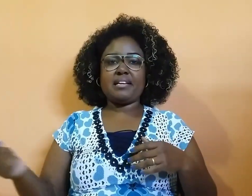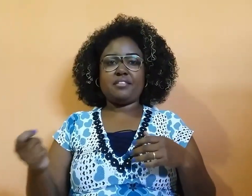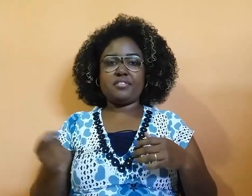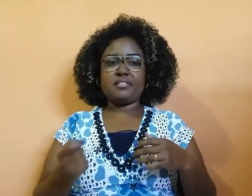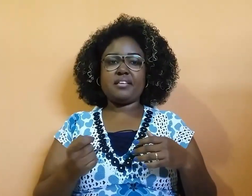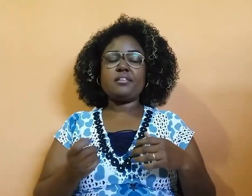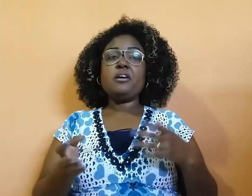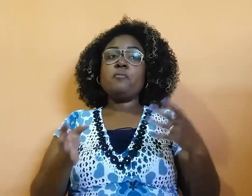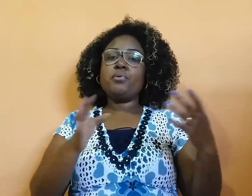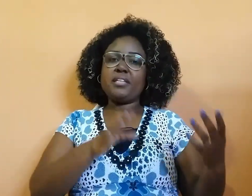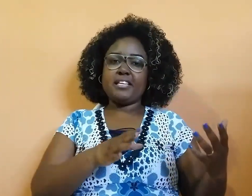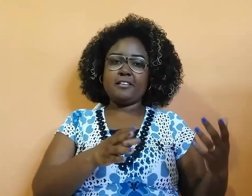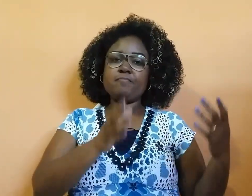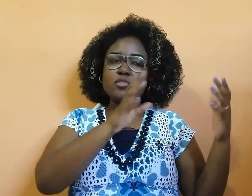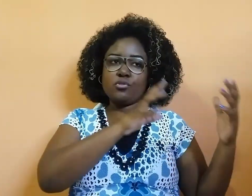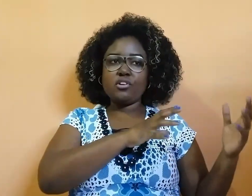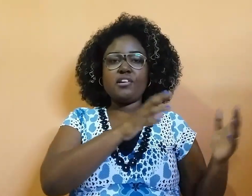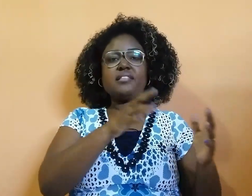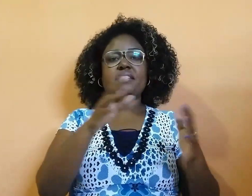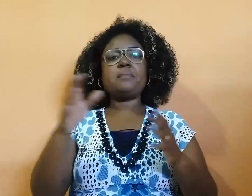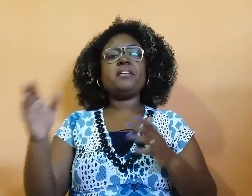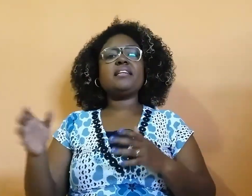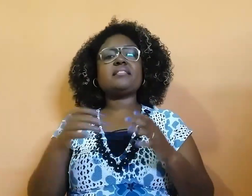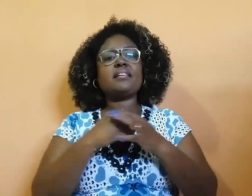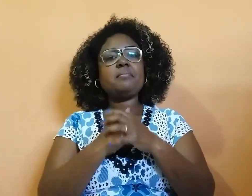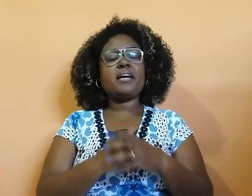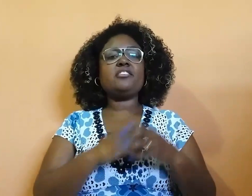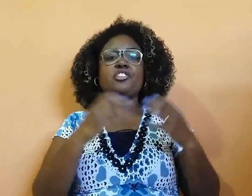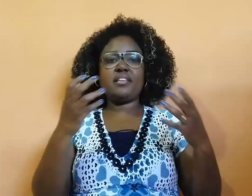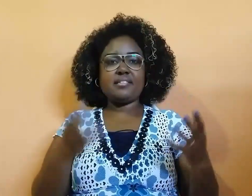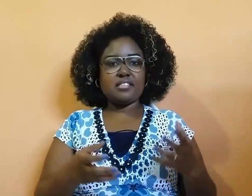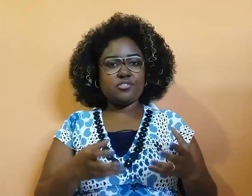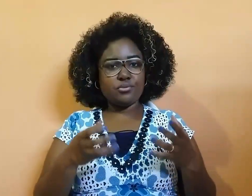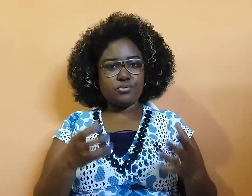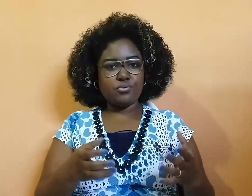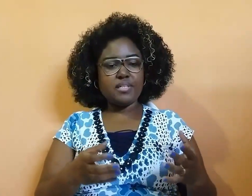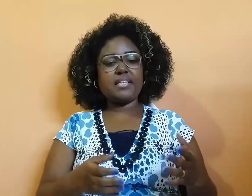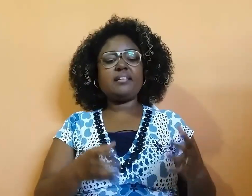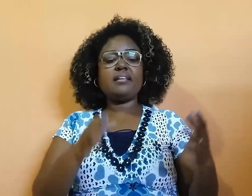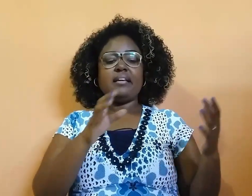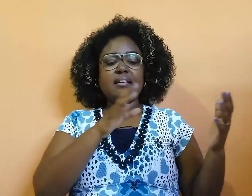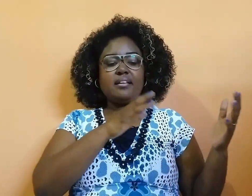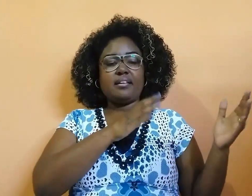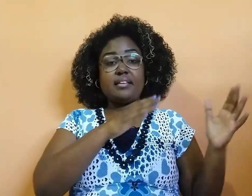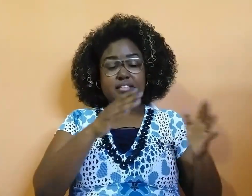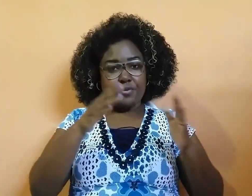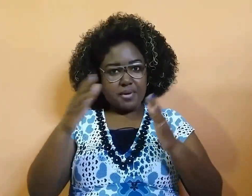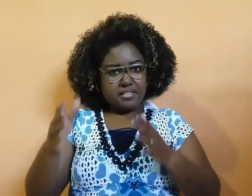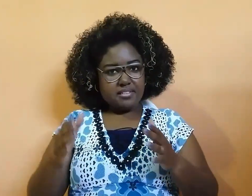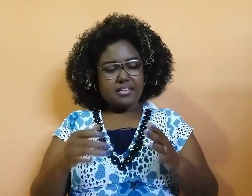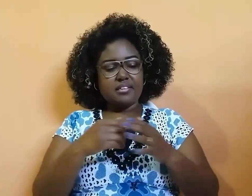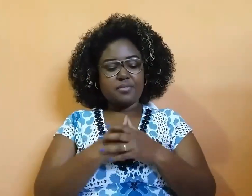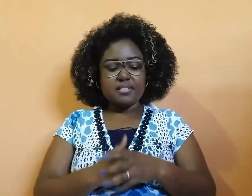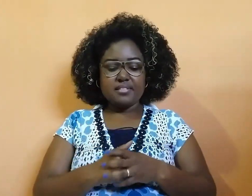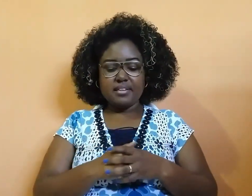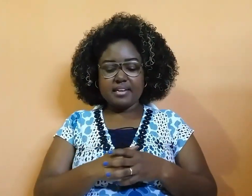palavras né porém coloca sempre nessa dramática nessa estrutura né na sequência da língua de sinais